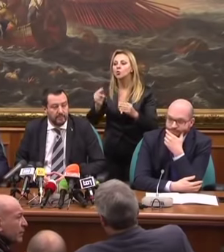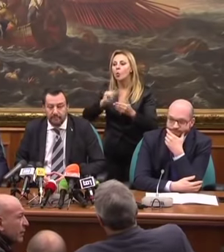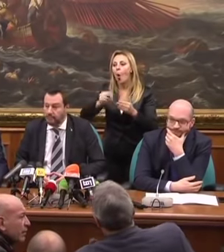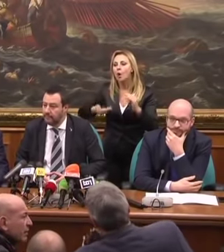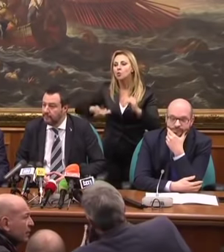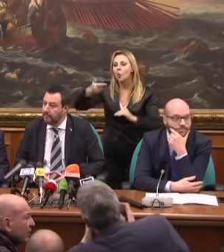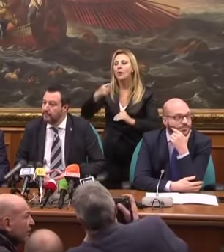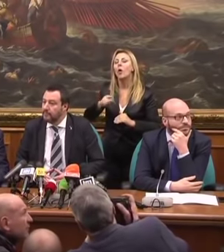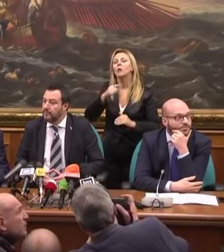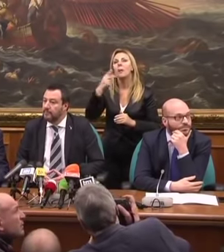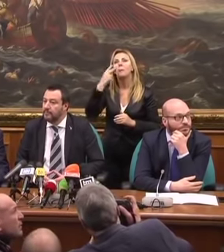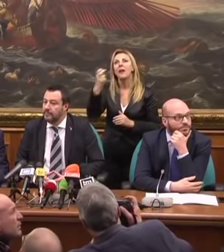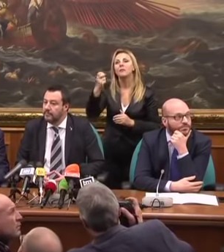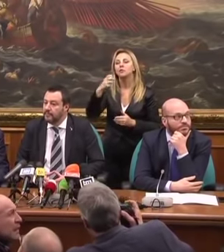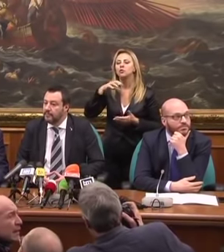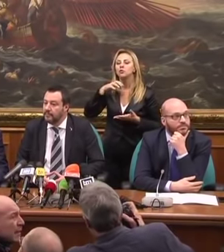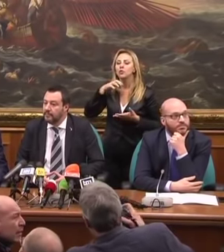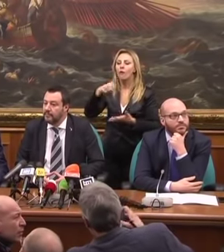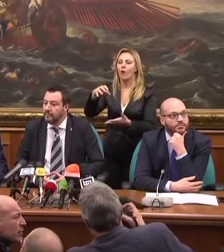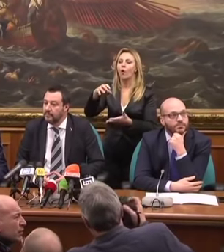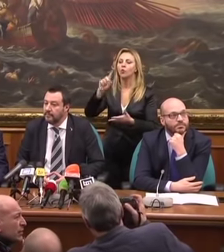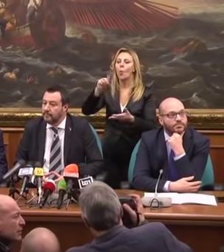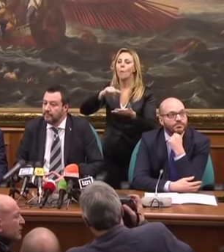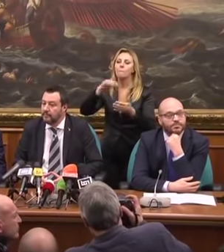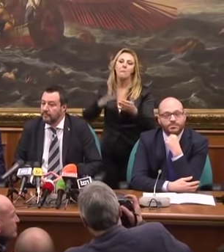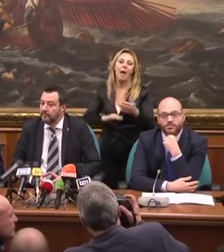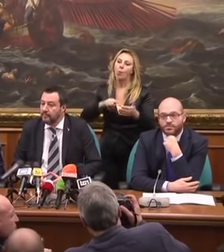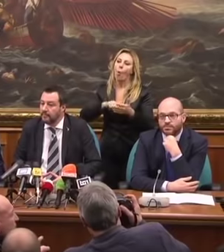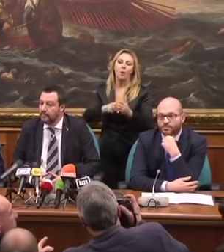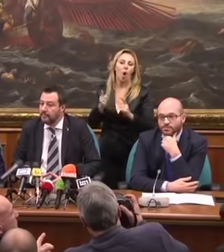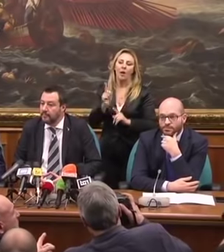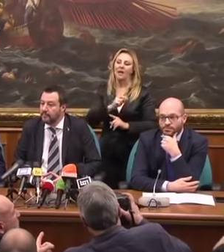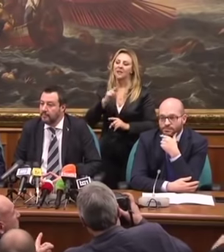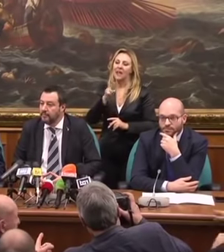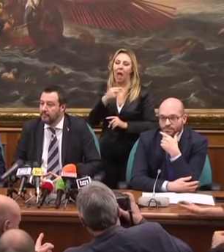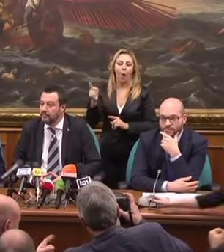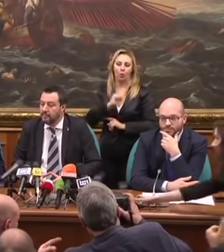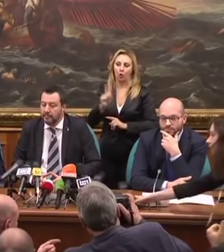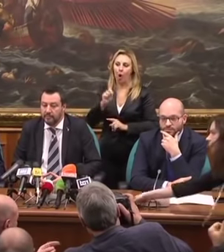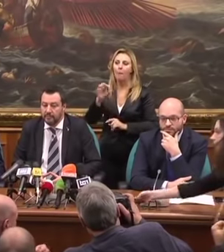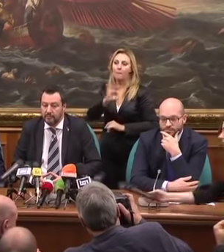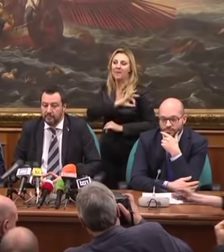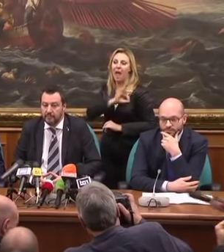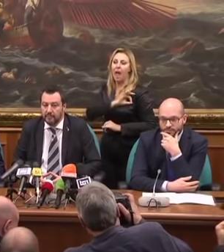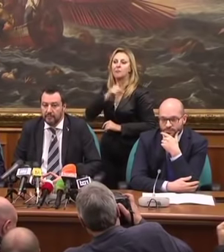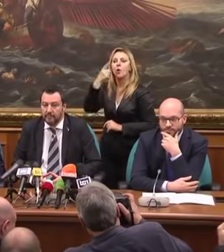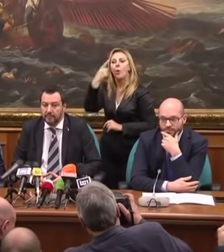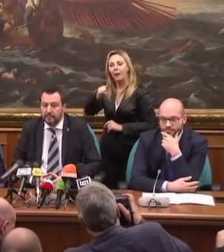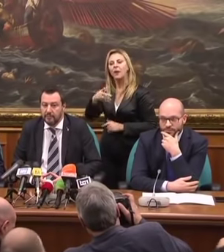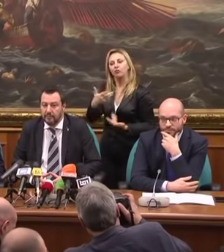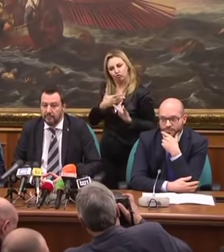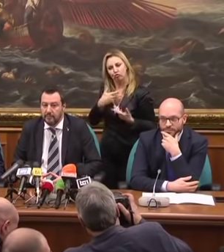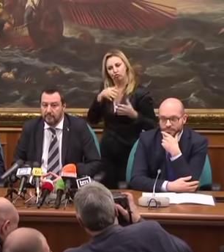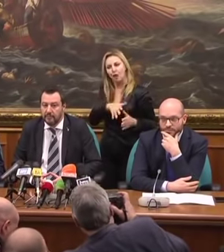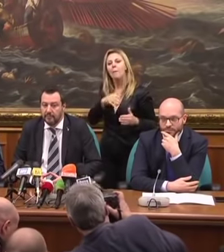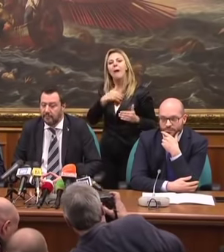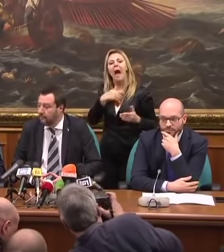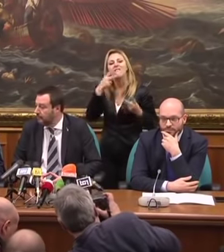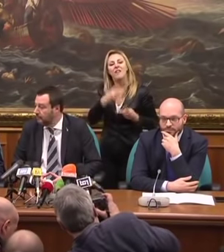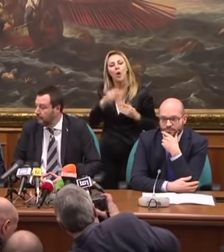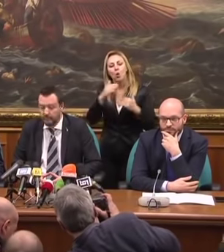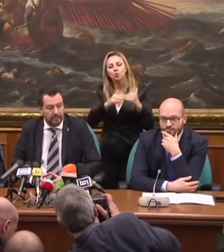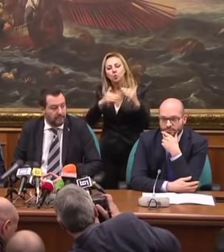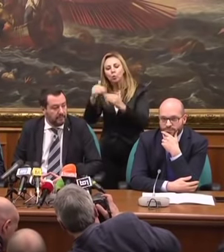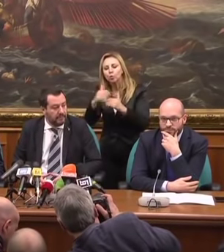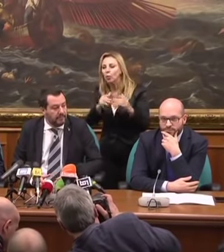uno stanziamento non inferiore a 1 milione di euro per premiare le best practices che già attualmente ci sono ma non sono strutturate, che